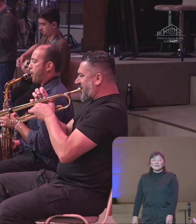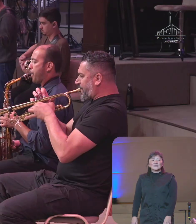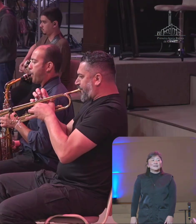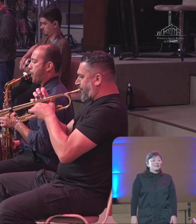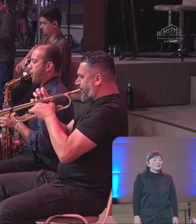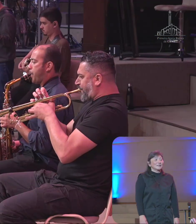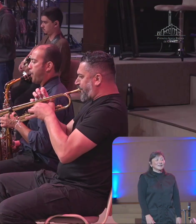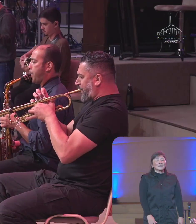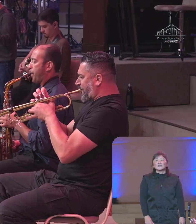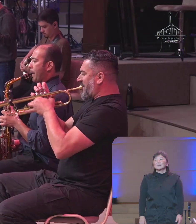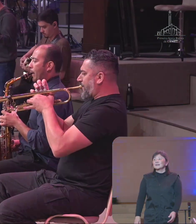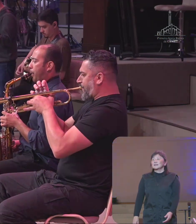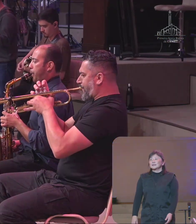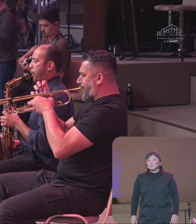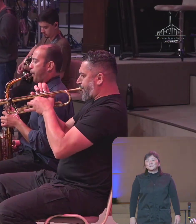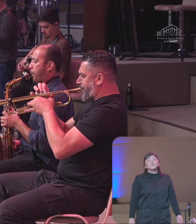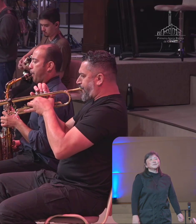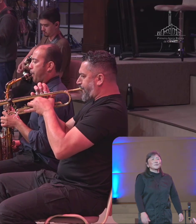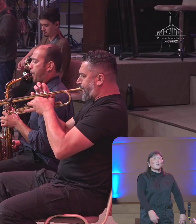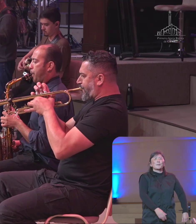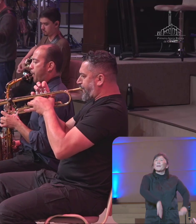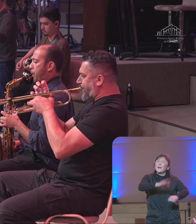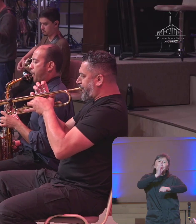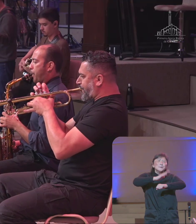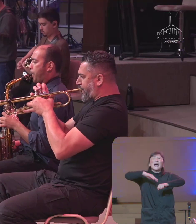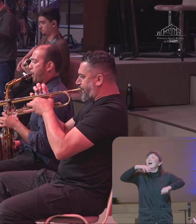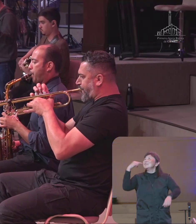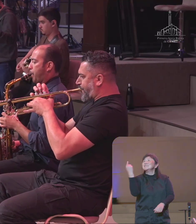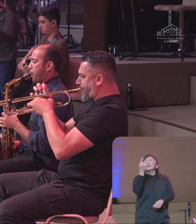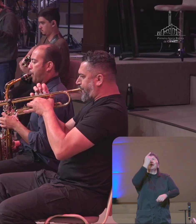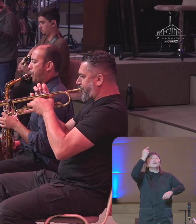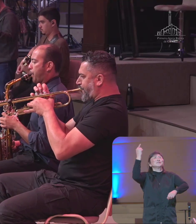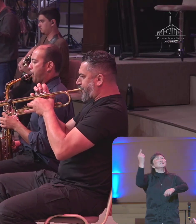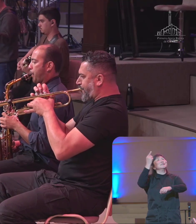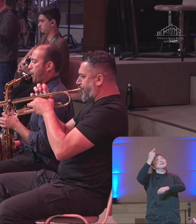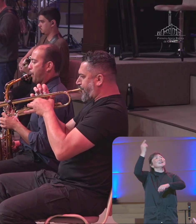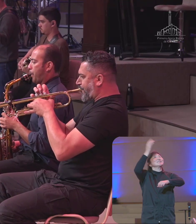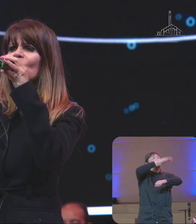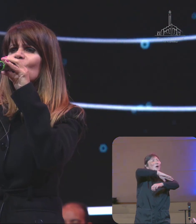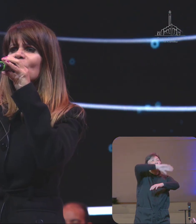Tua fidelidade, amor, nunca